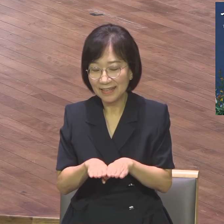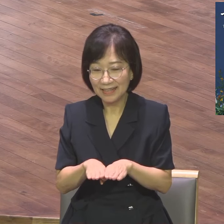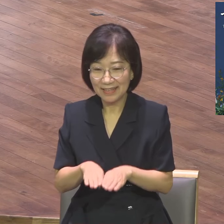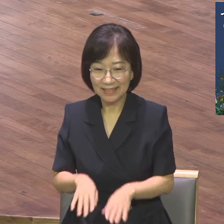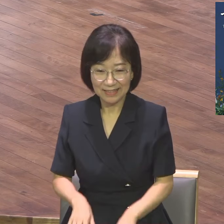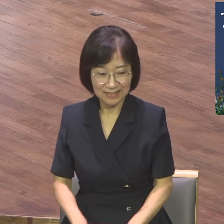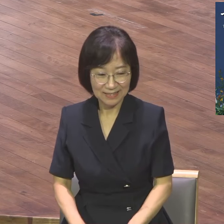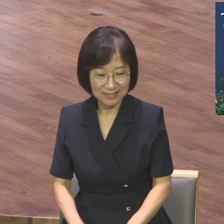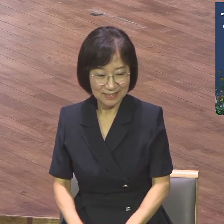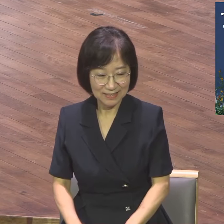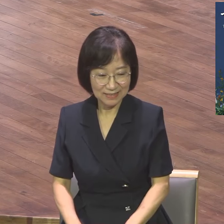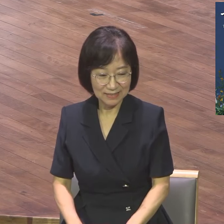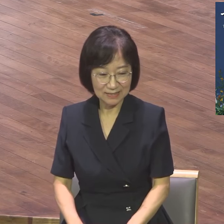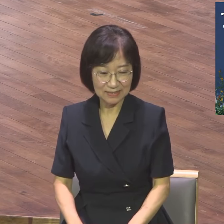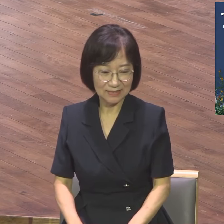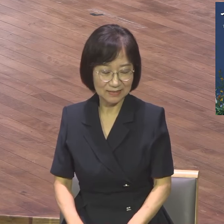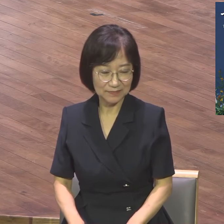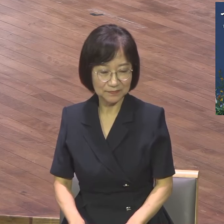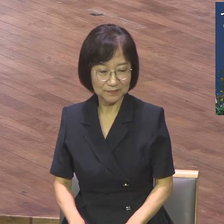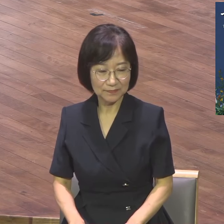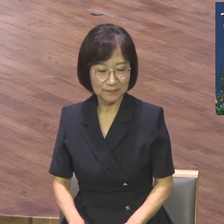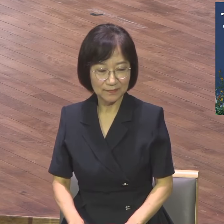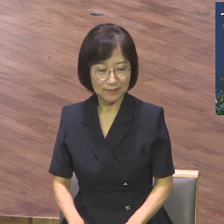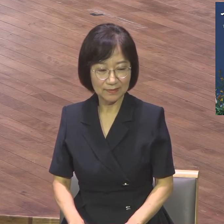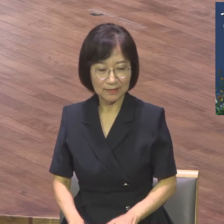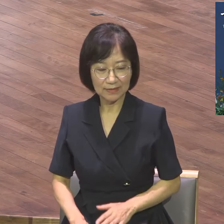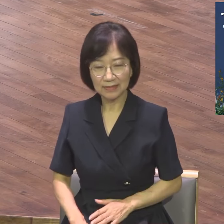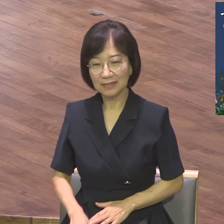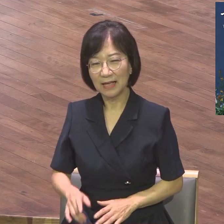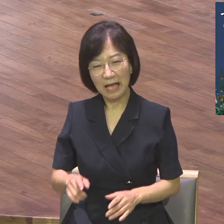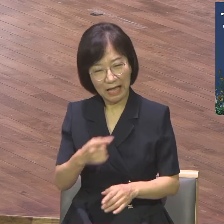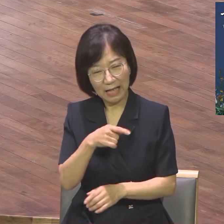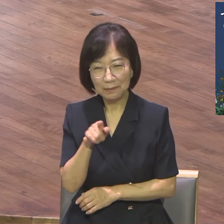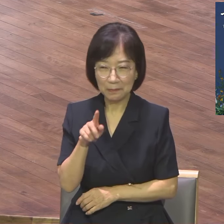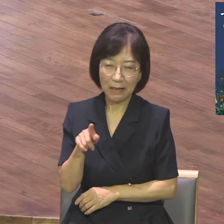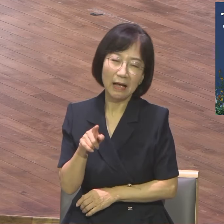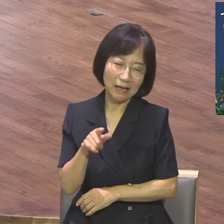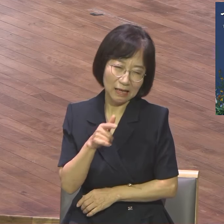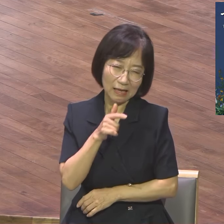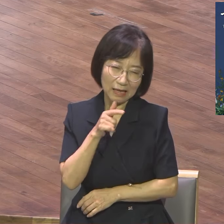아직 뭐요? 우리가 쉽게 말해서 믿음이 약하구나.